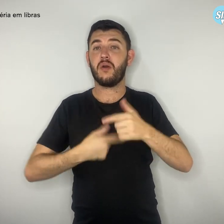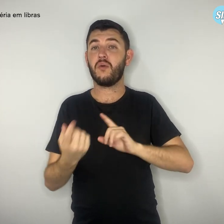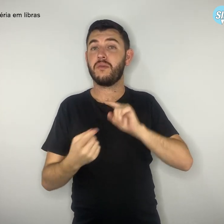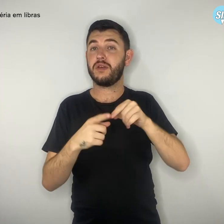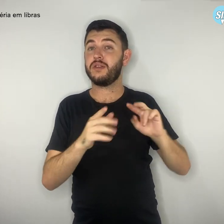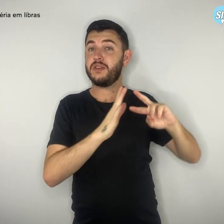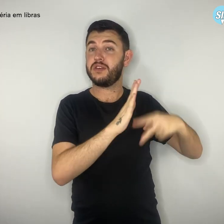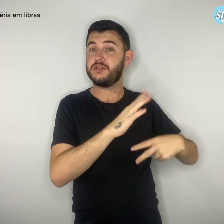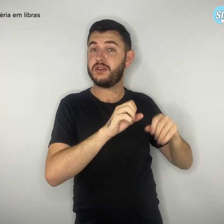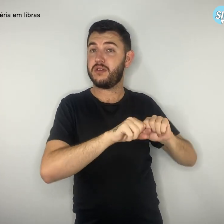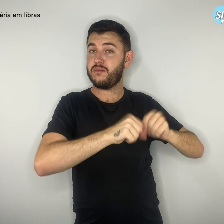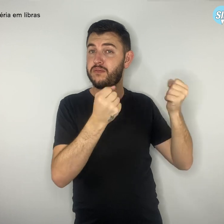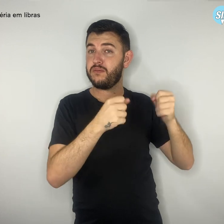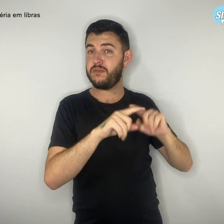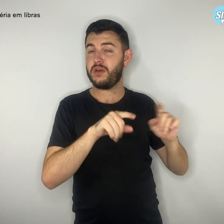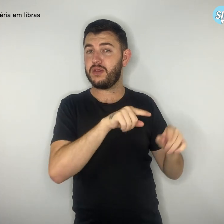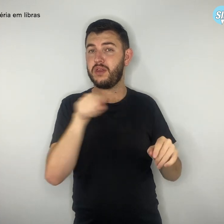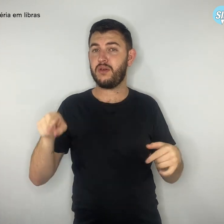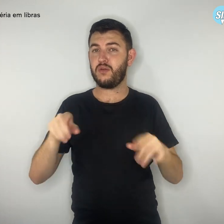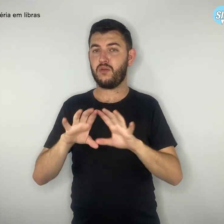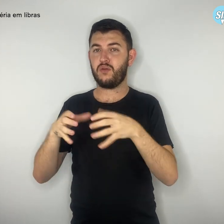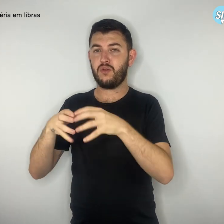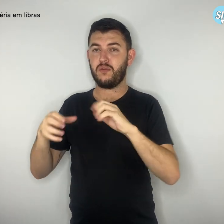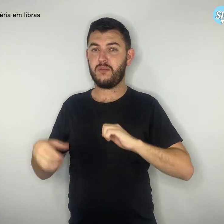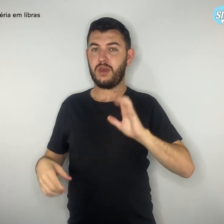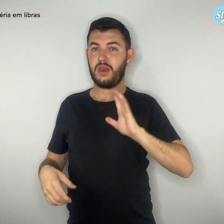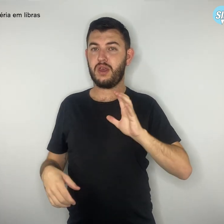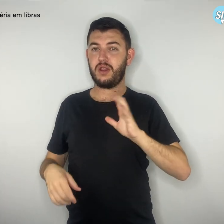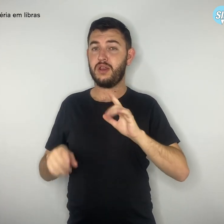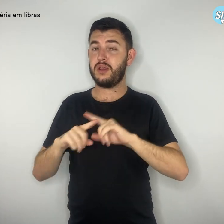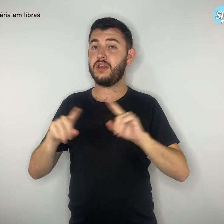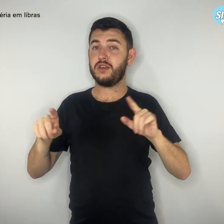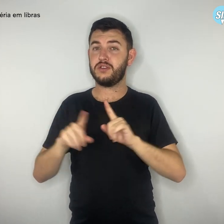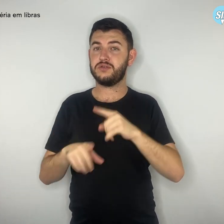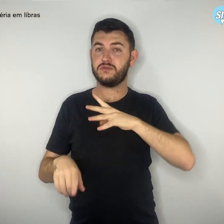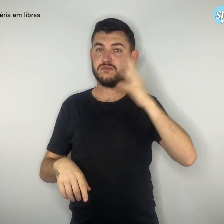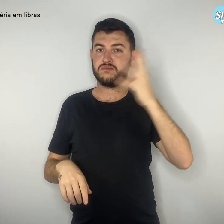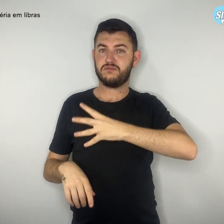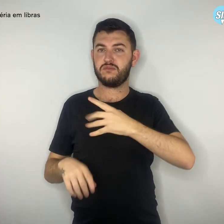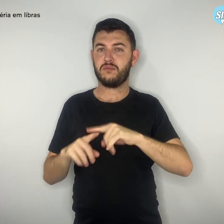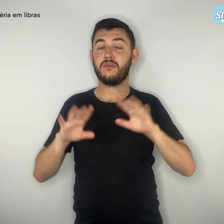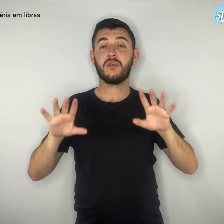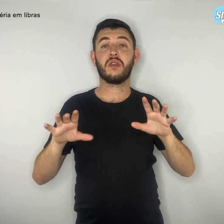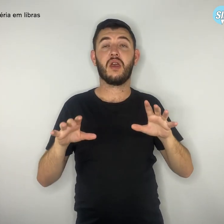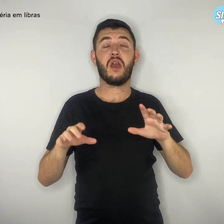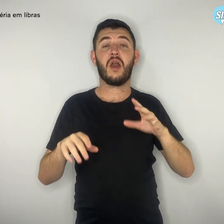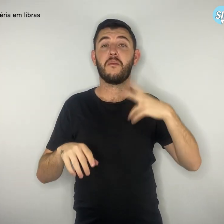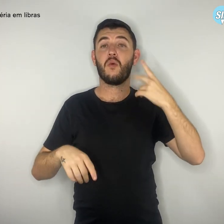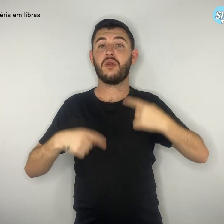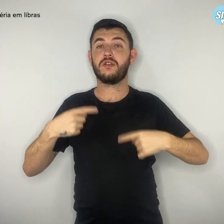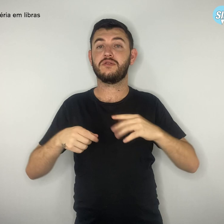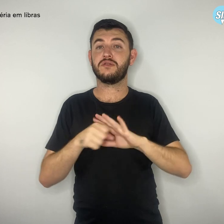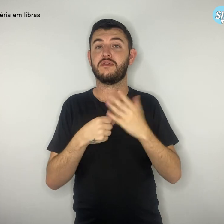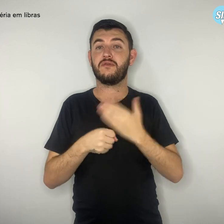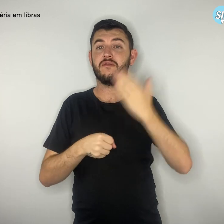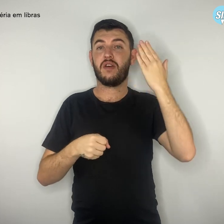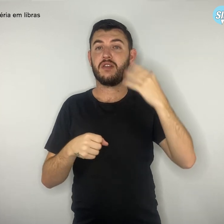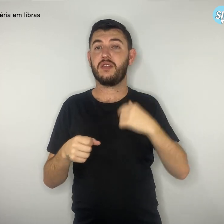sindicatos. Apesar de condenar as elites, a política fascista procura minimizar